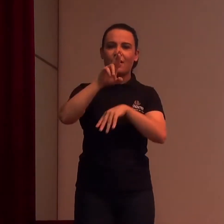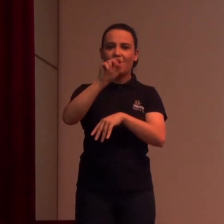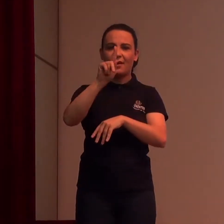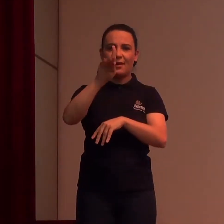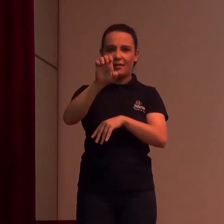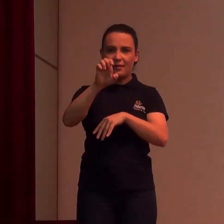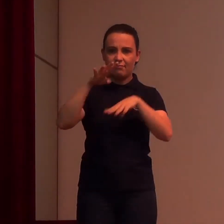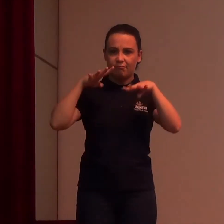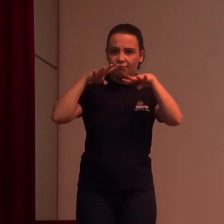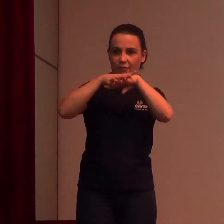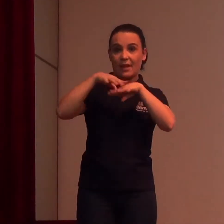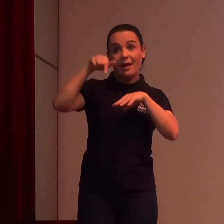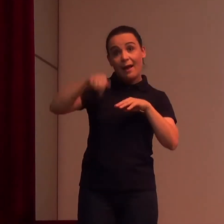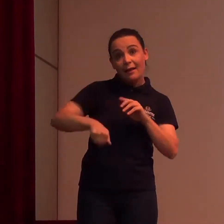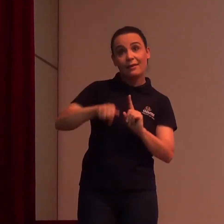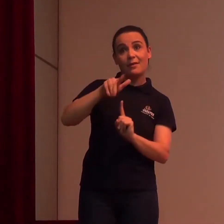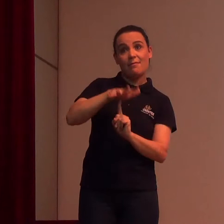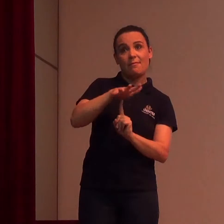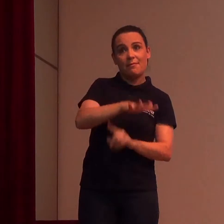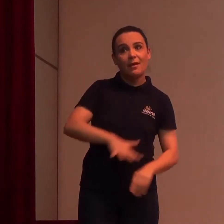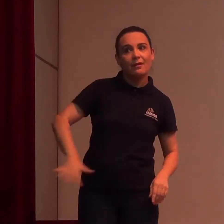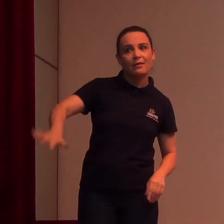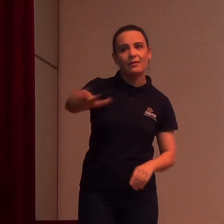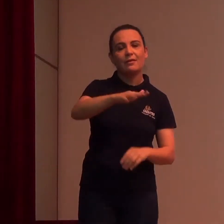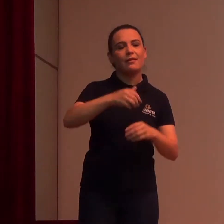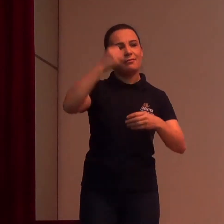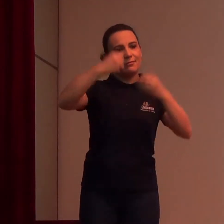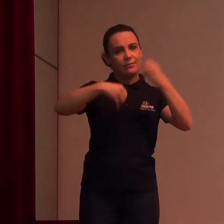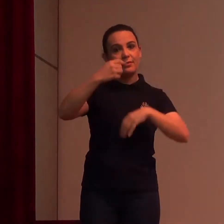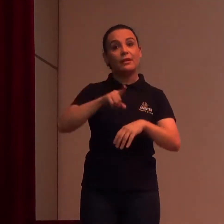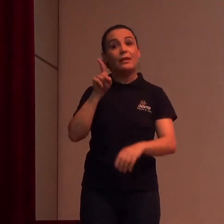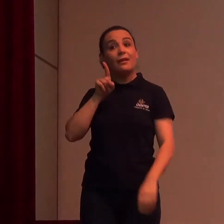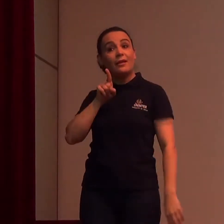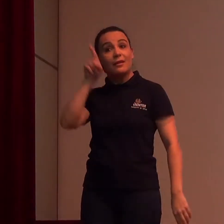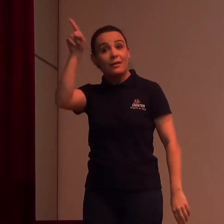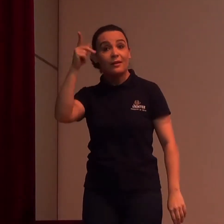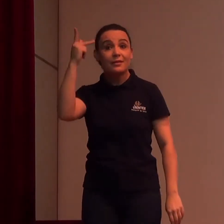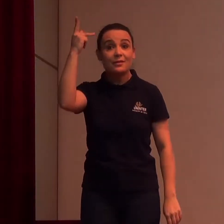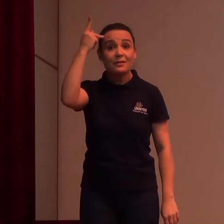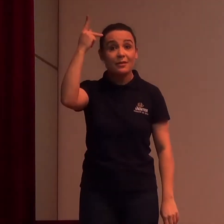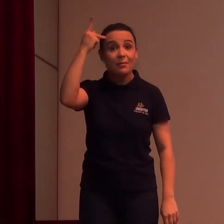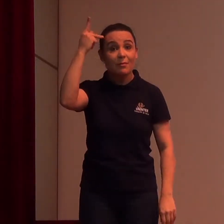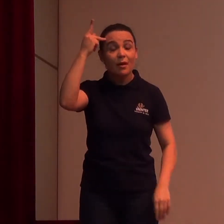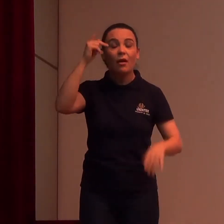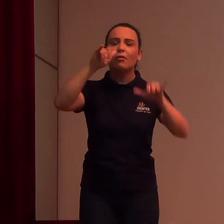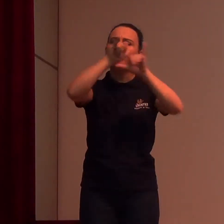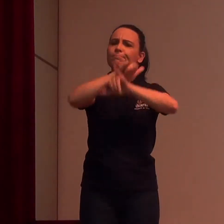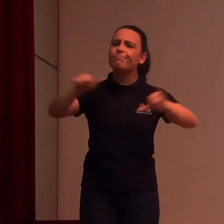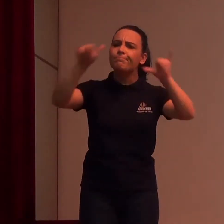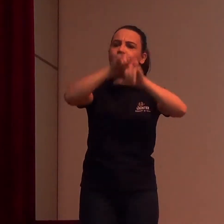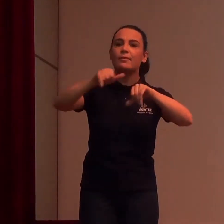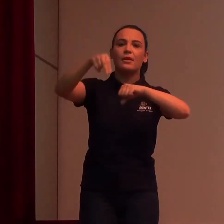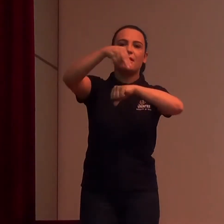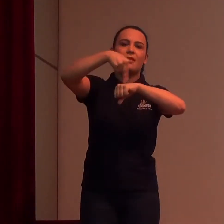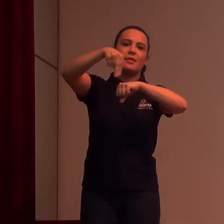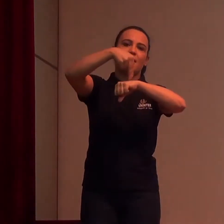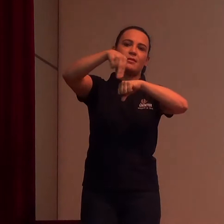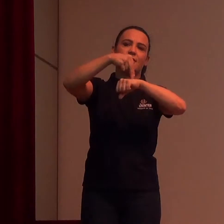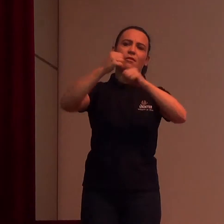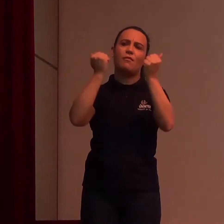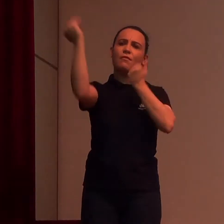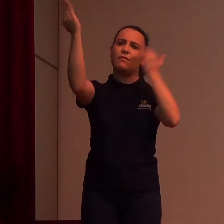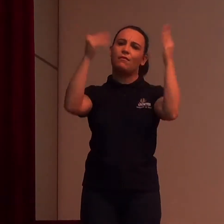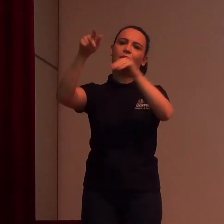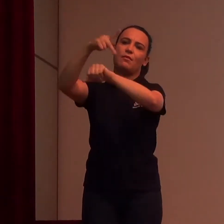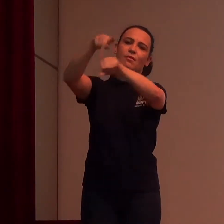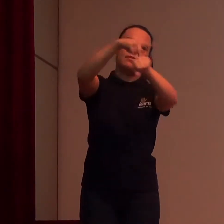nosso estado, lá a gente vai ter a oportunidade de falar nacionalmente, de conhecer as outras